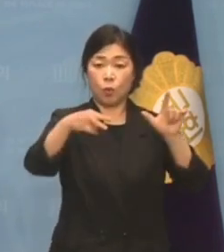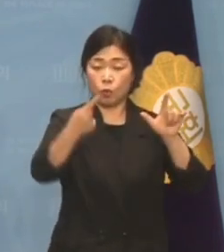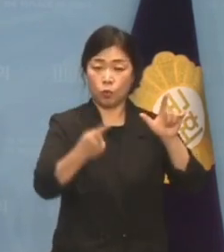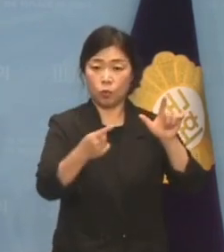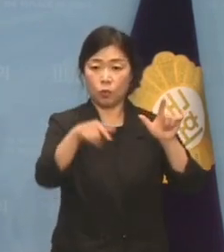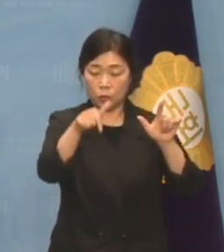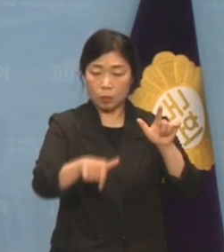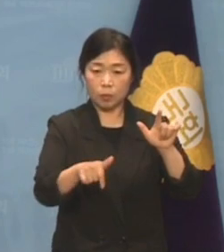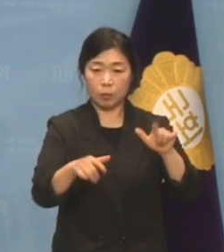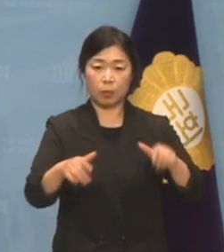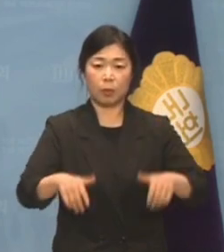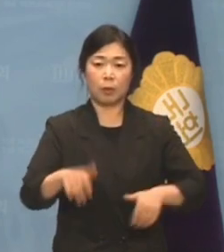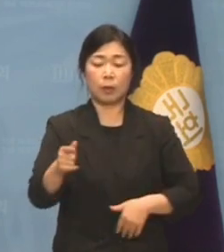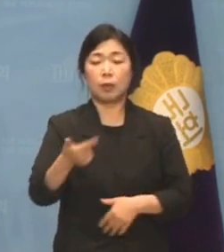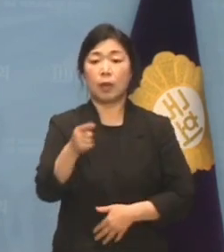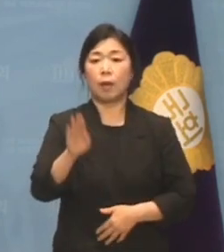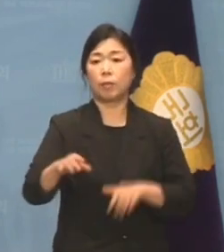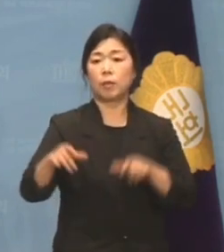갑 윤영덕 의원입니다.